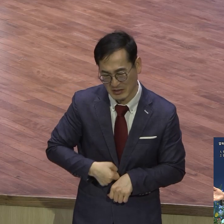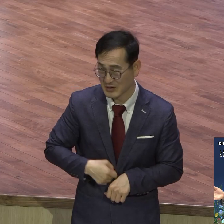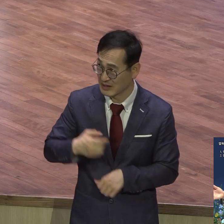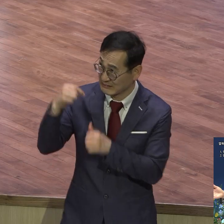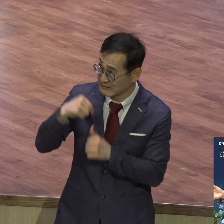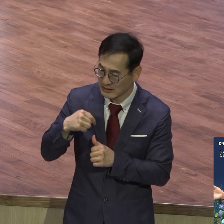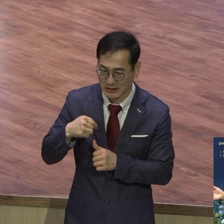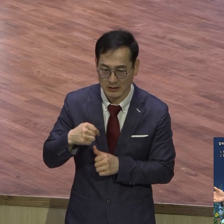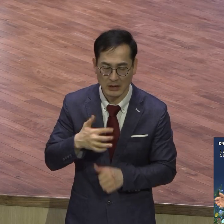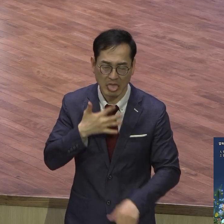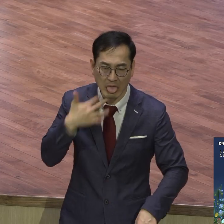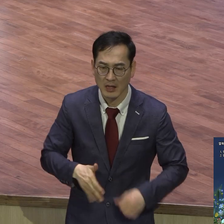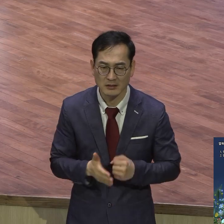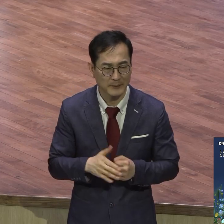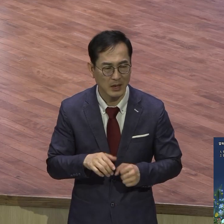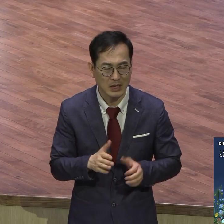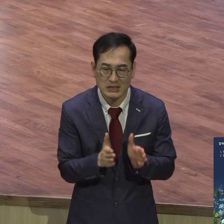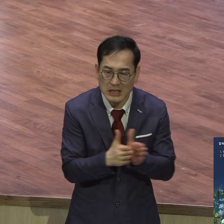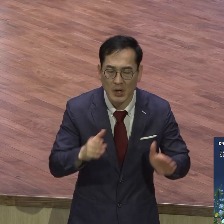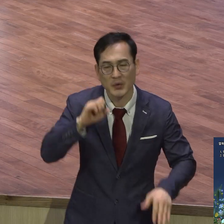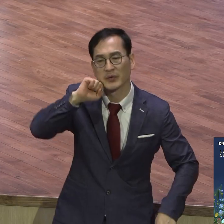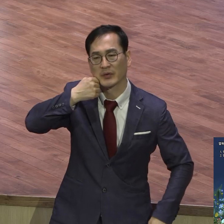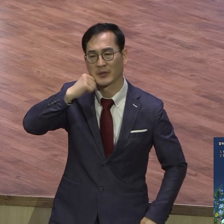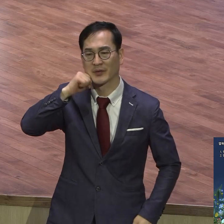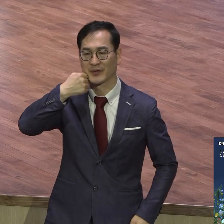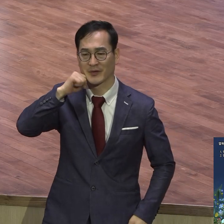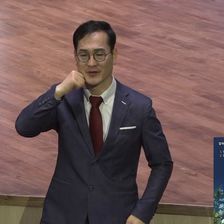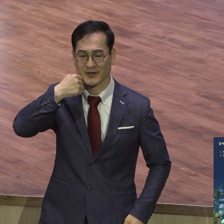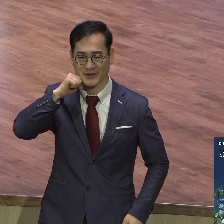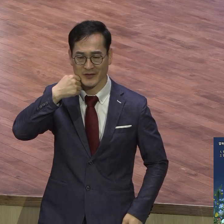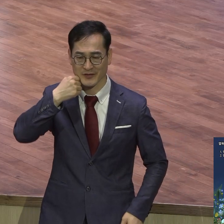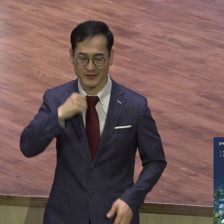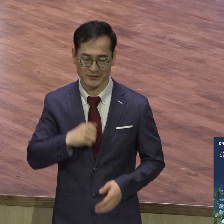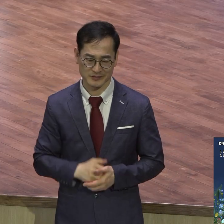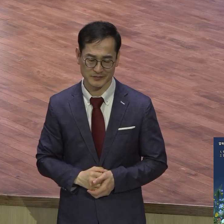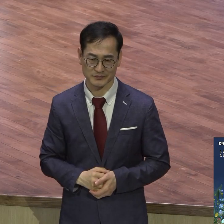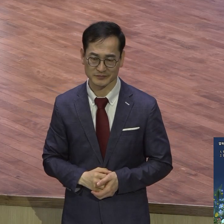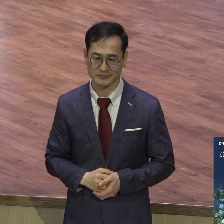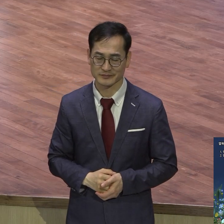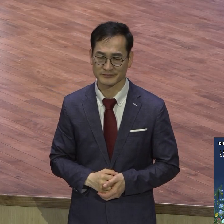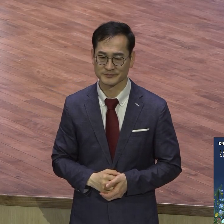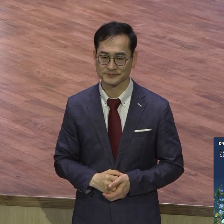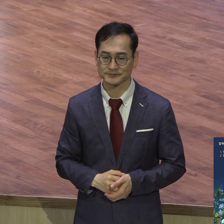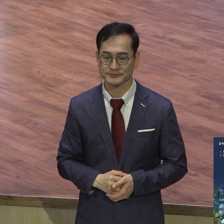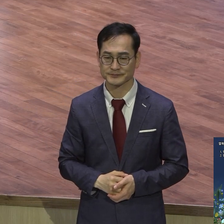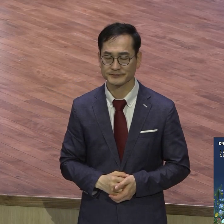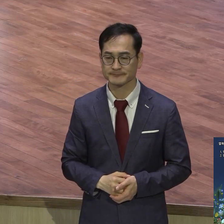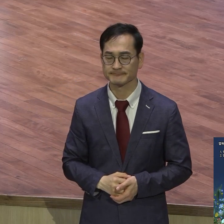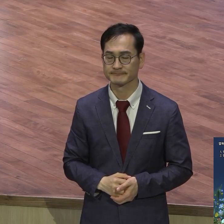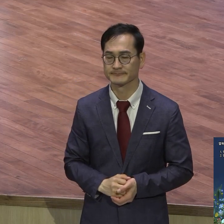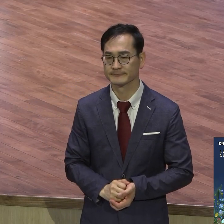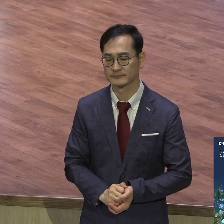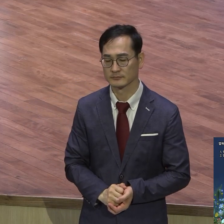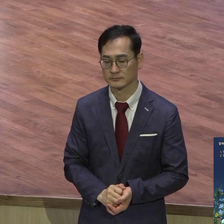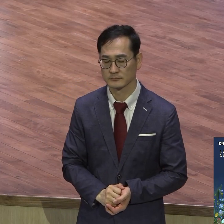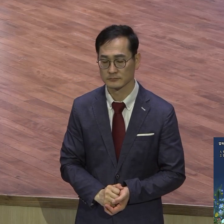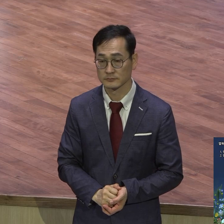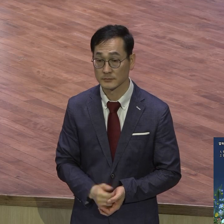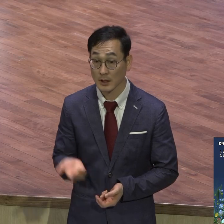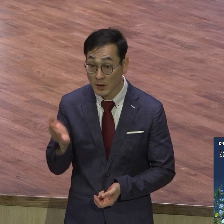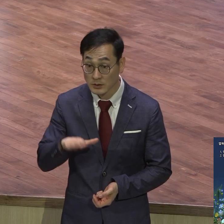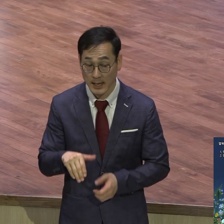들으라 해본 적이 있어야지. 구경은 해봤지만 내가 실제는 해보지 못했단 말이요. 그런데